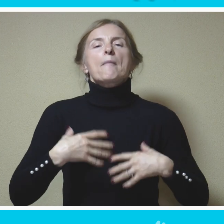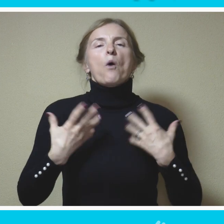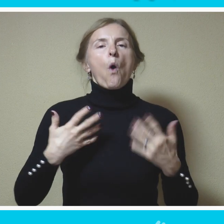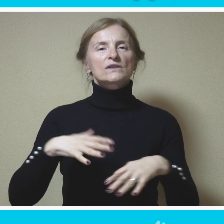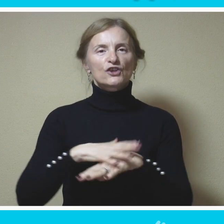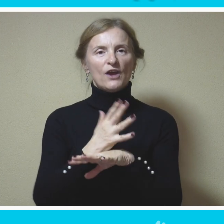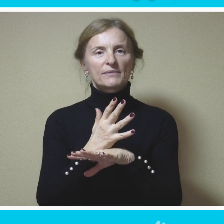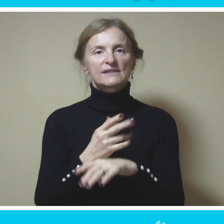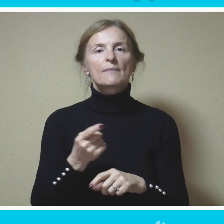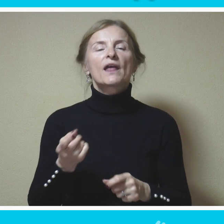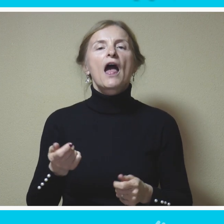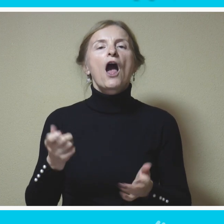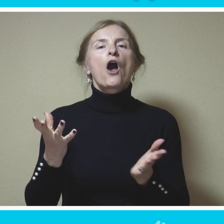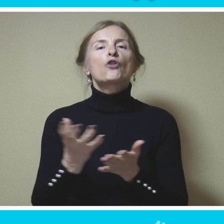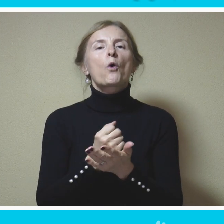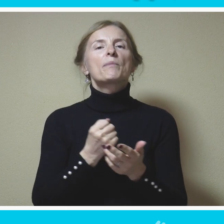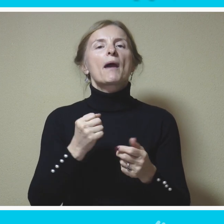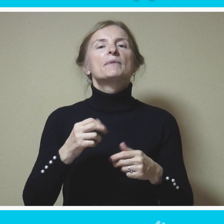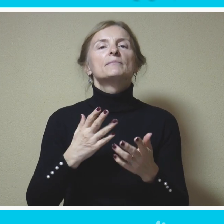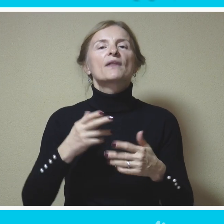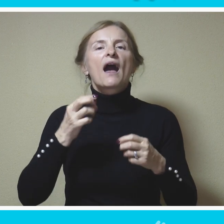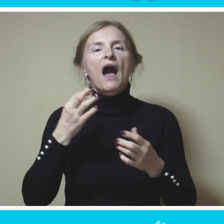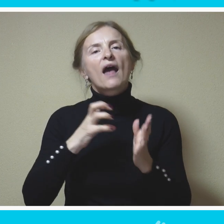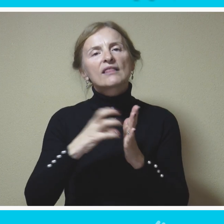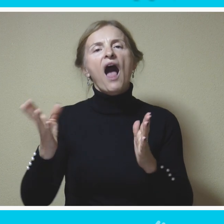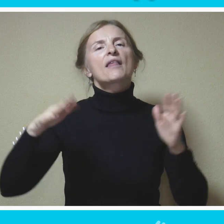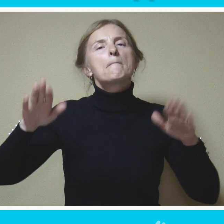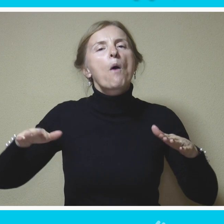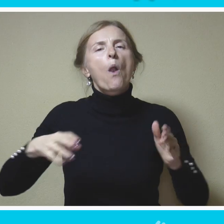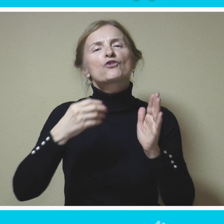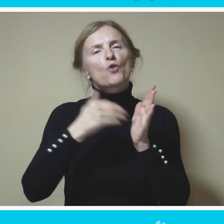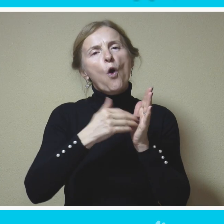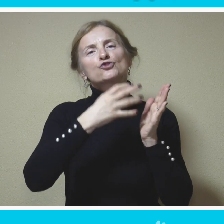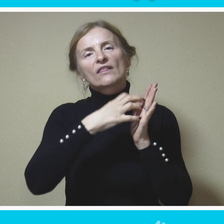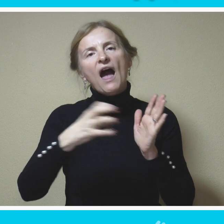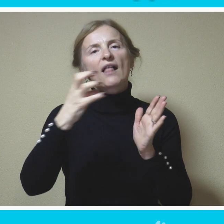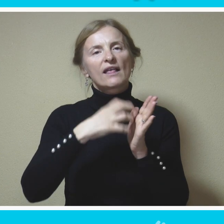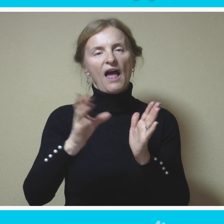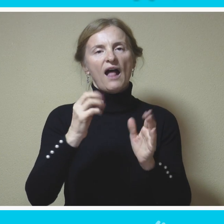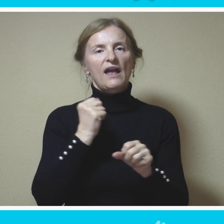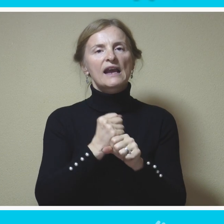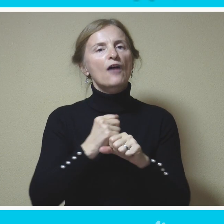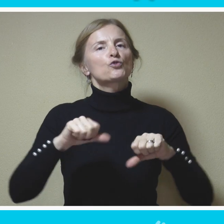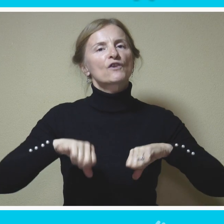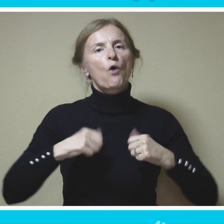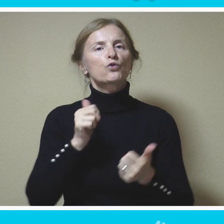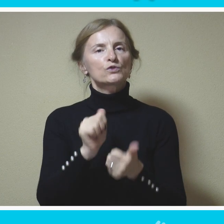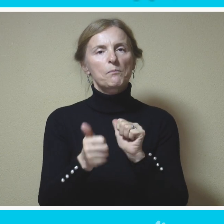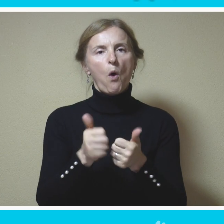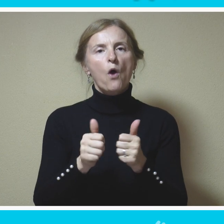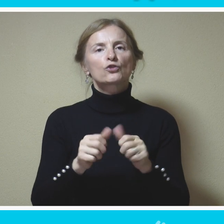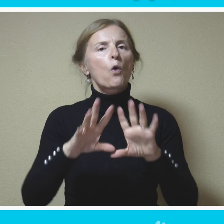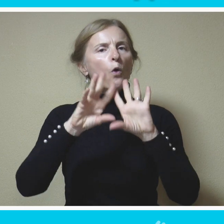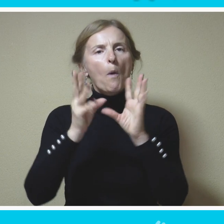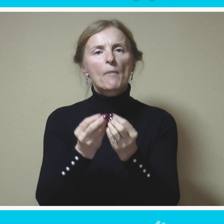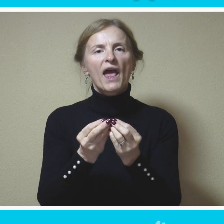blaženstva, dobijem mnogo više poleta za dalji svoj rad, za dalje svoje zalaganje u životu, u